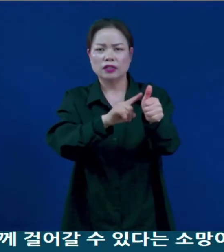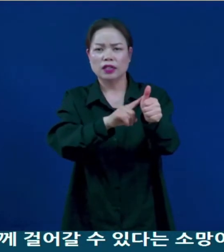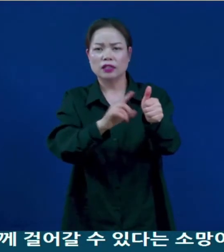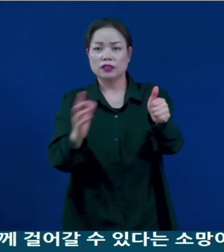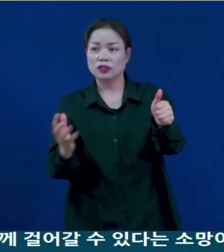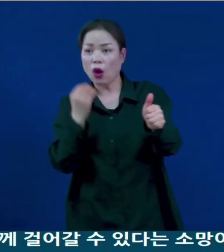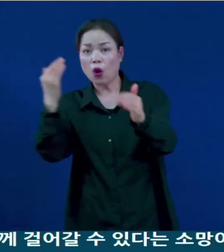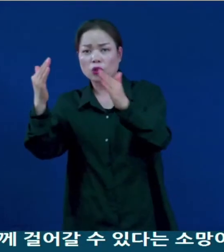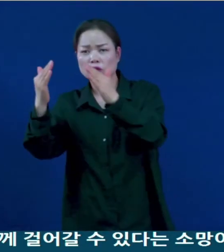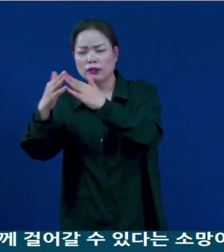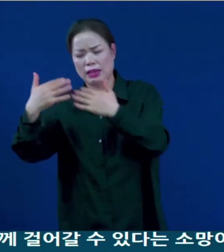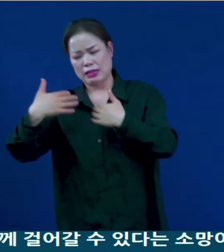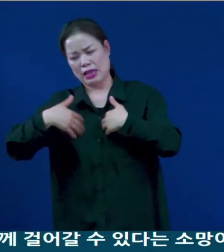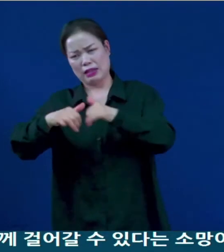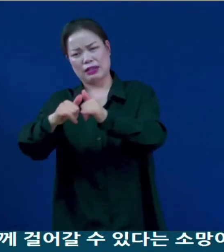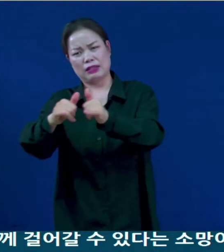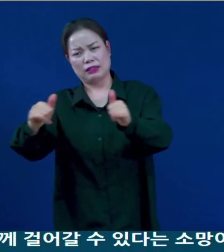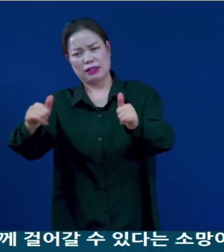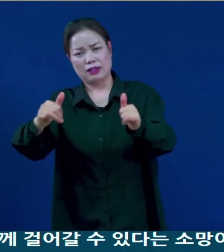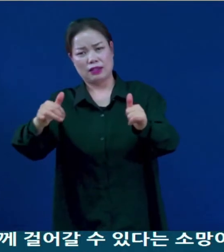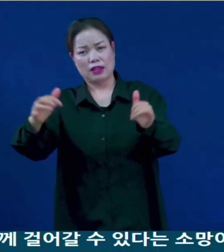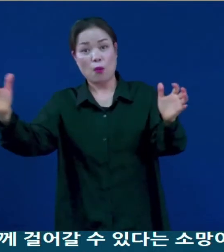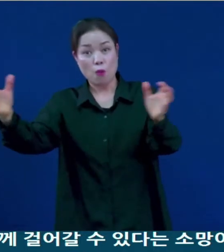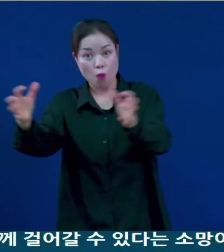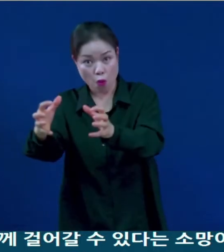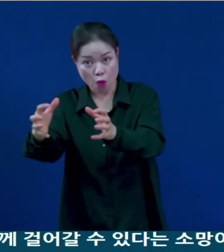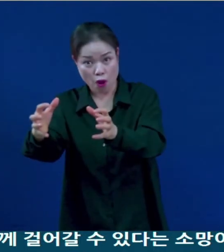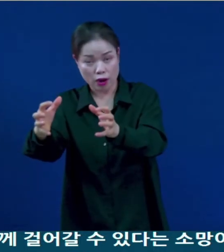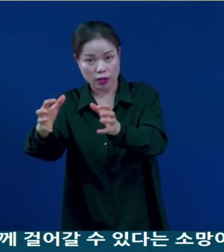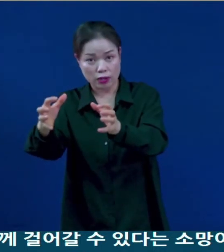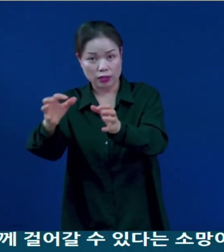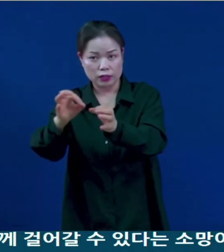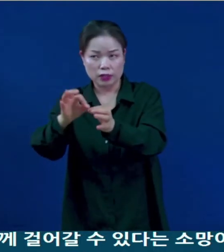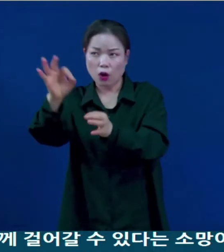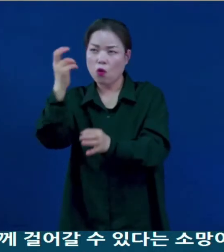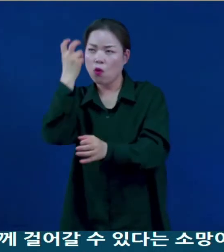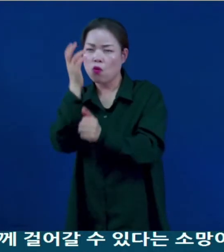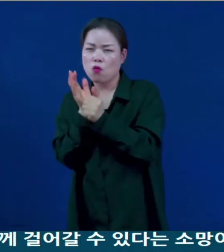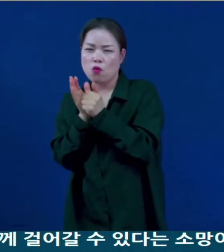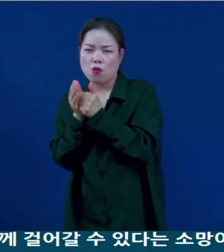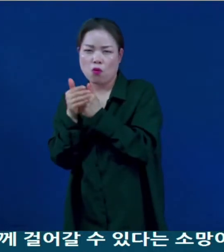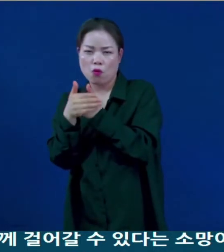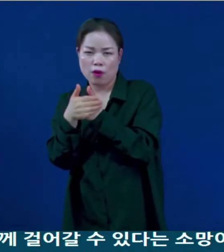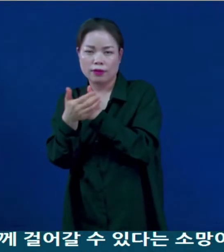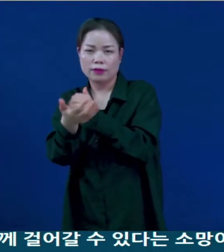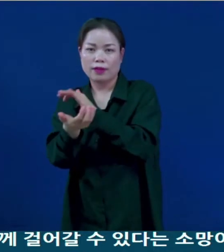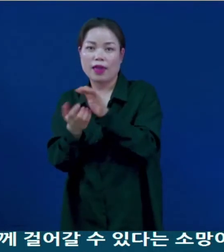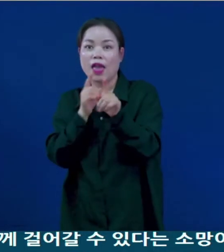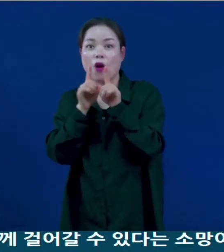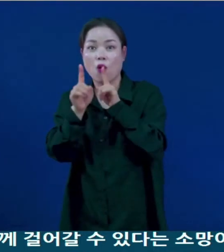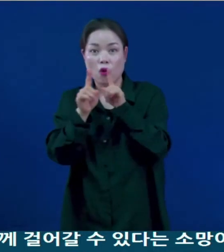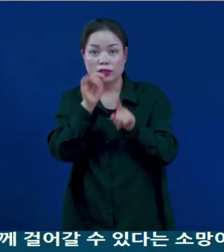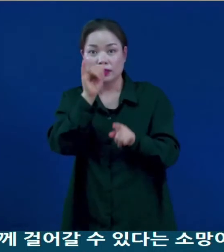성전에 약한 사람들을 모아서 영원히 돌보시겠다고 하신 예언입니다.